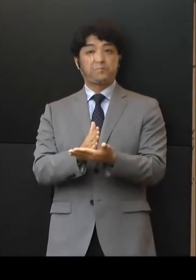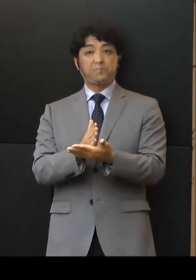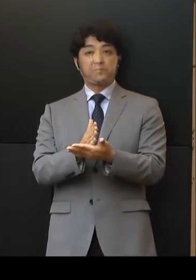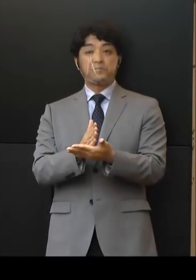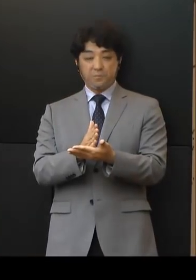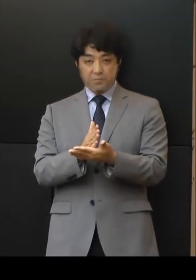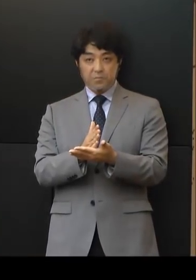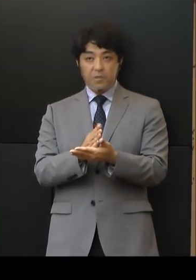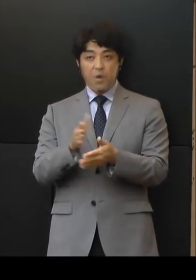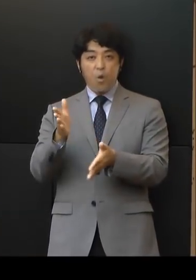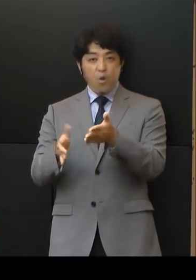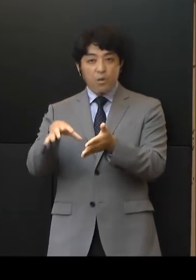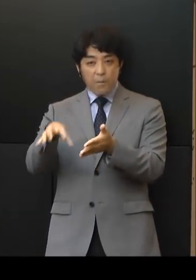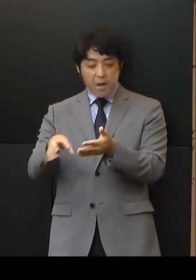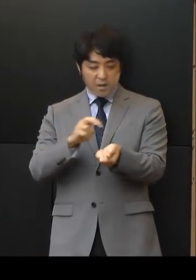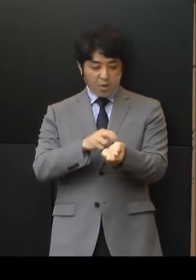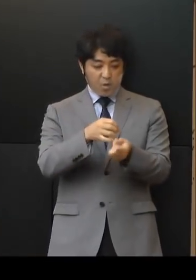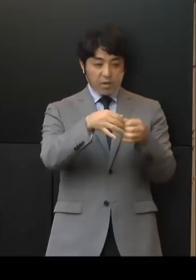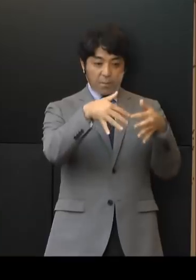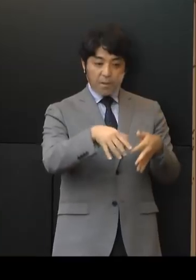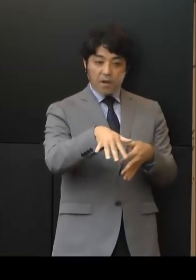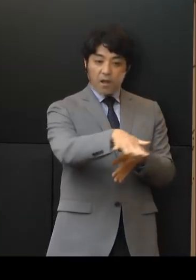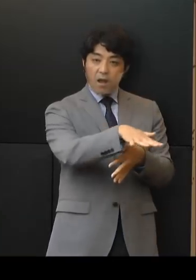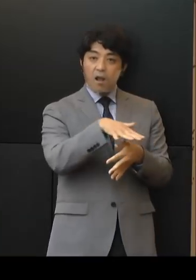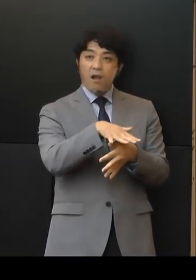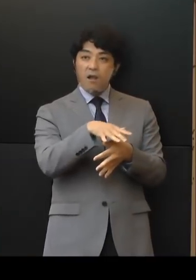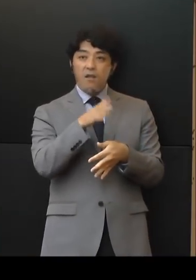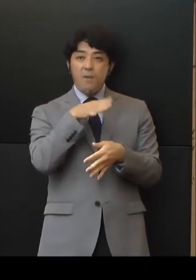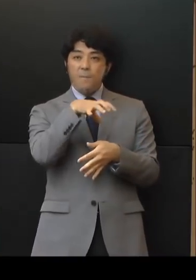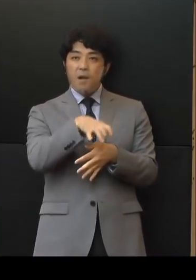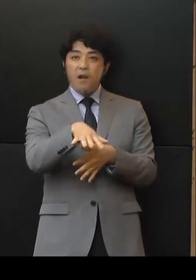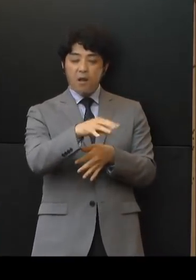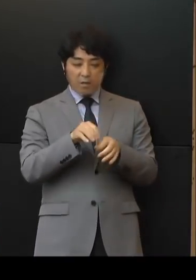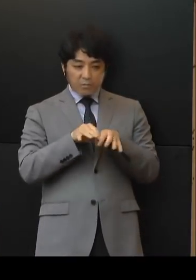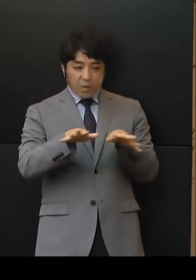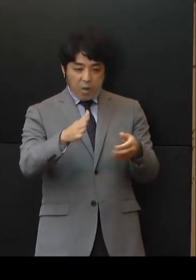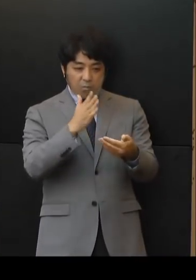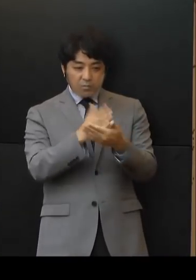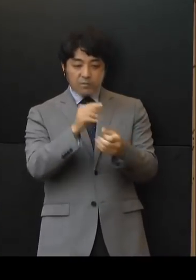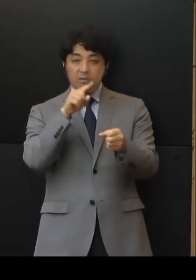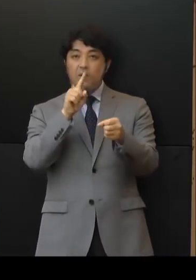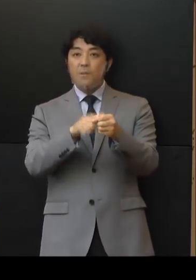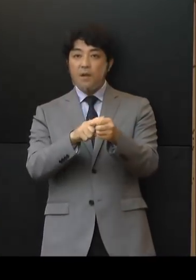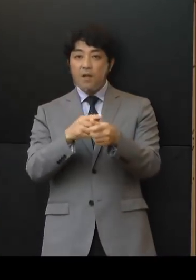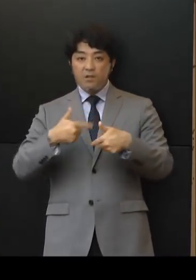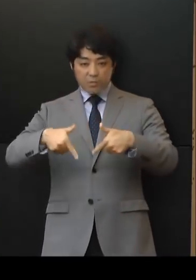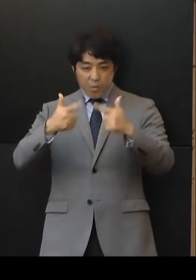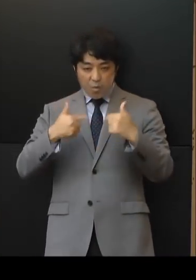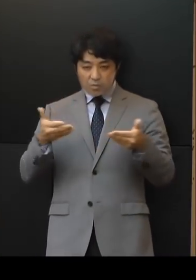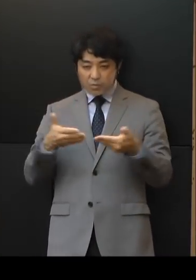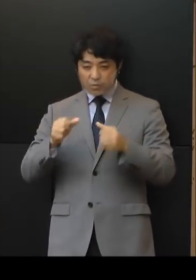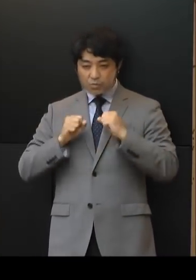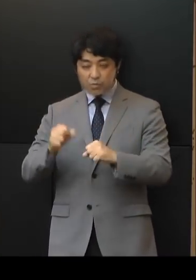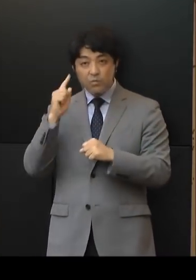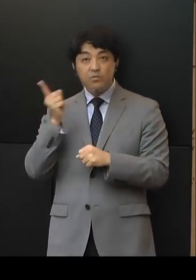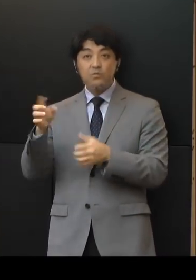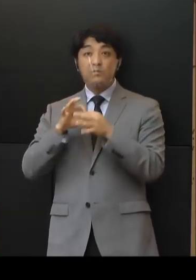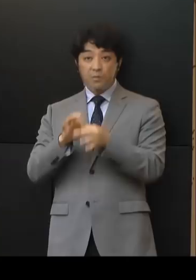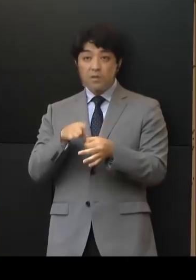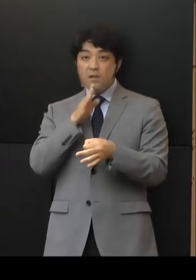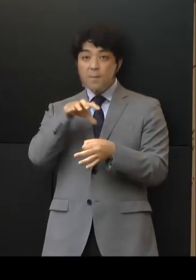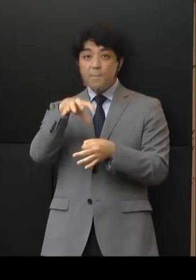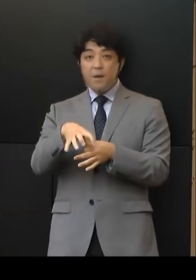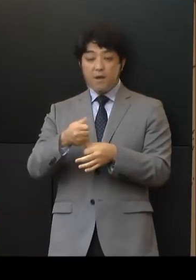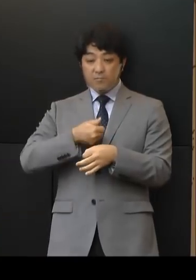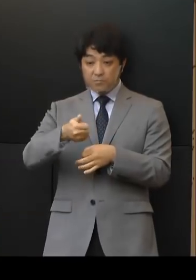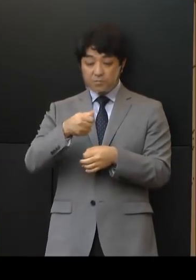保育や医療の現場においては、感染拡大防止に取り組みながら日々業務に当たられており、こうした現場への